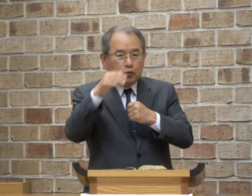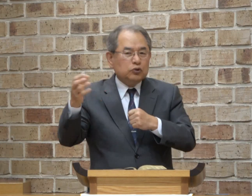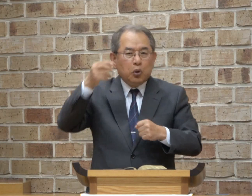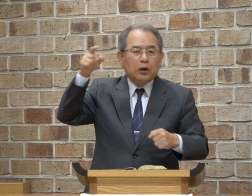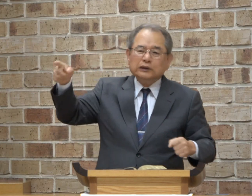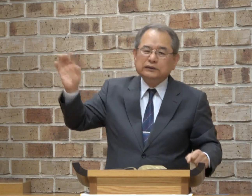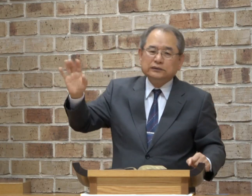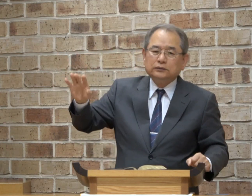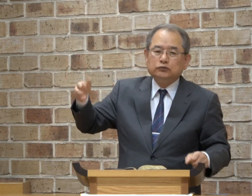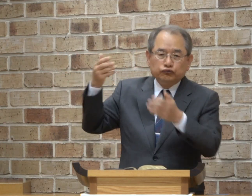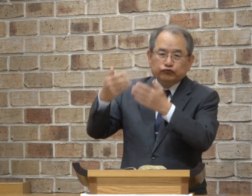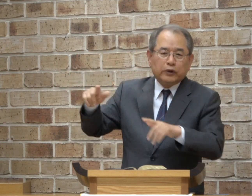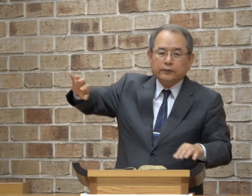예수님의